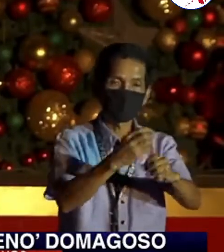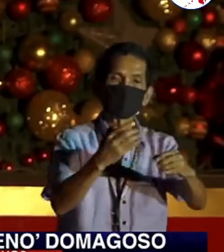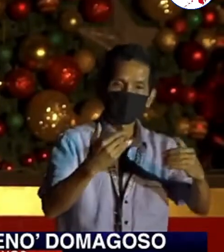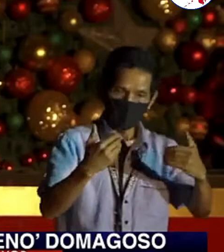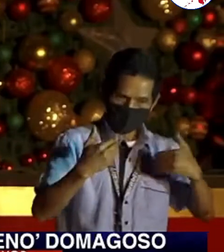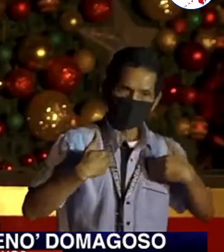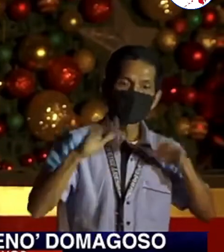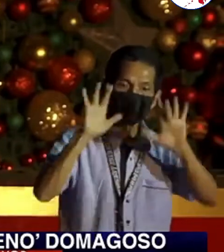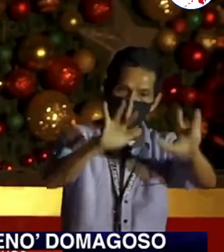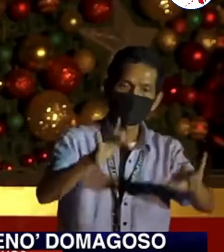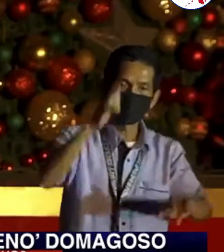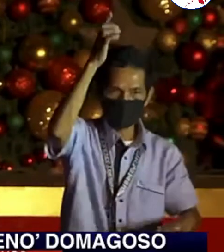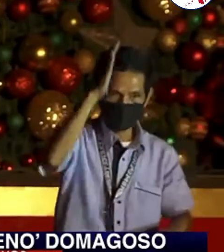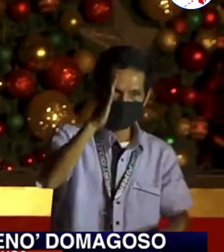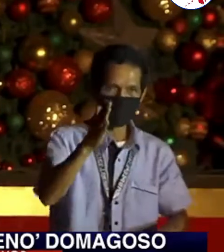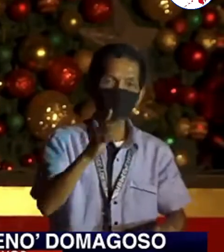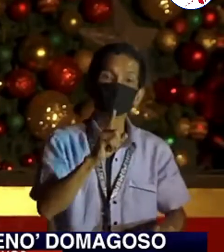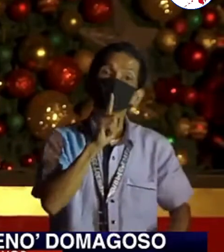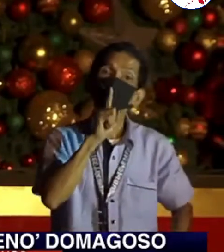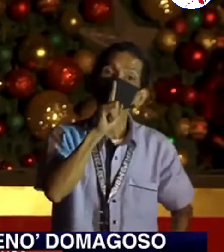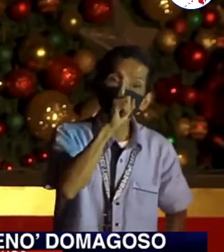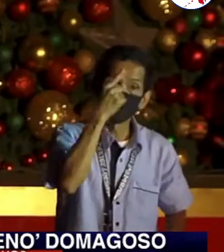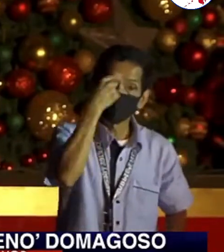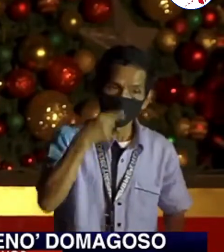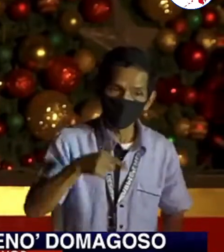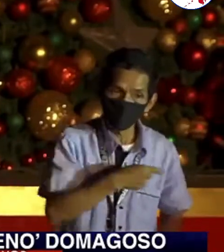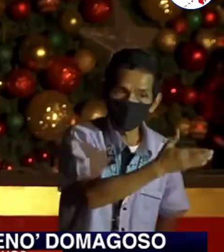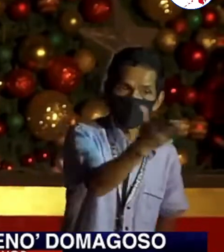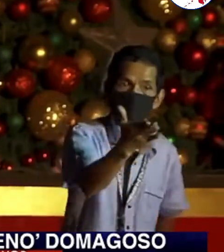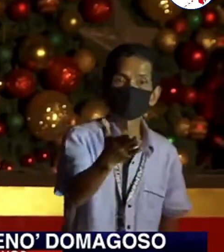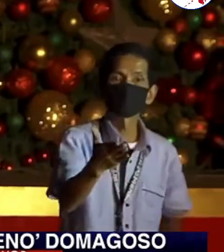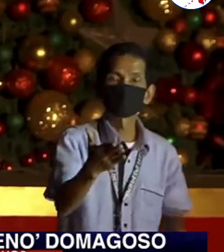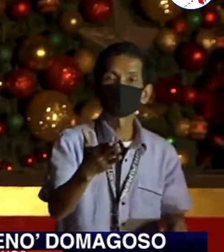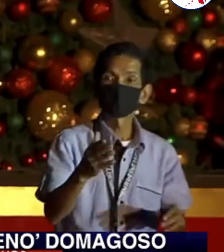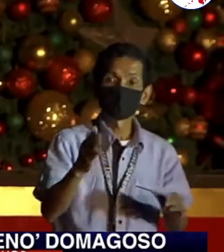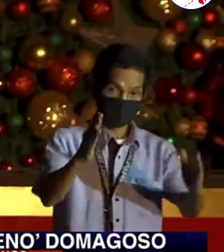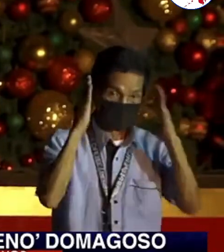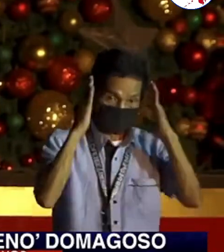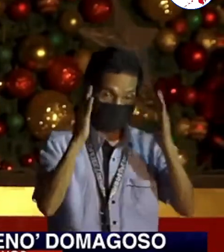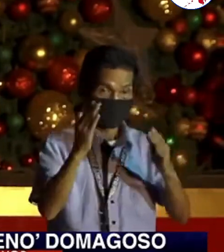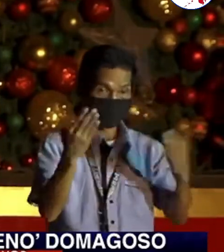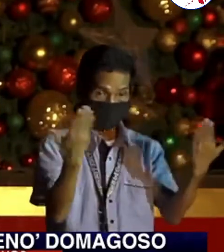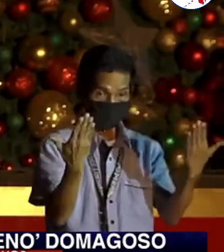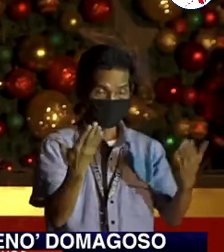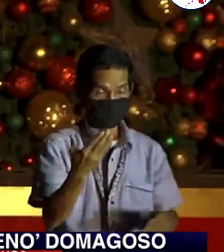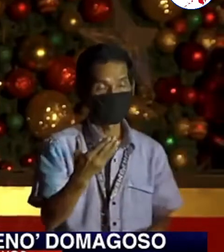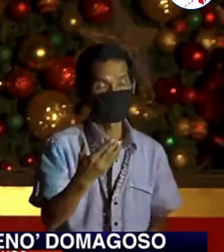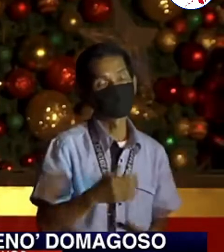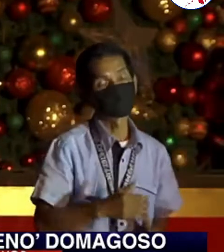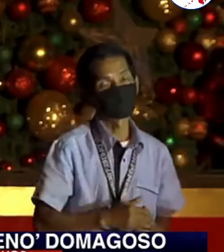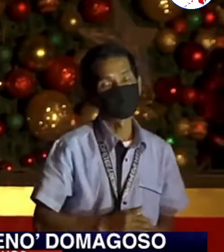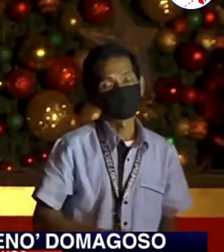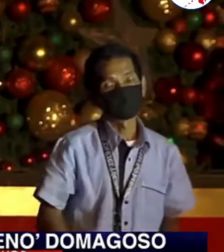awan Diyos, tinitiyak ko sa inyo na mga nakikinig ngayon dito.